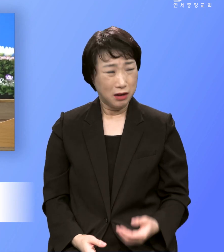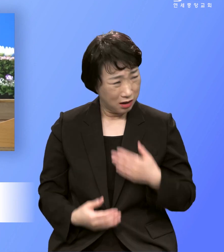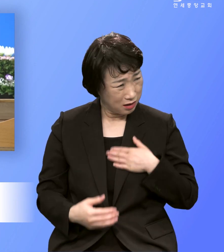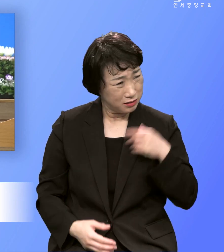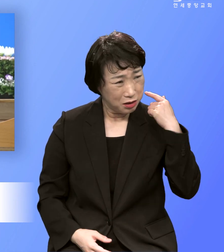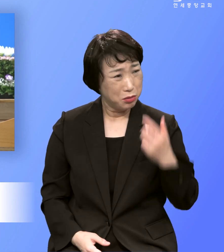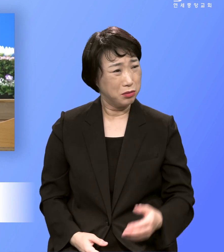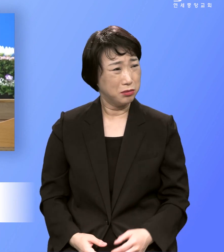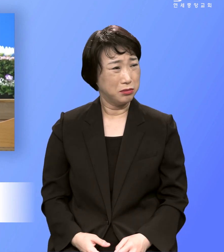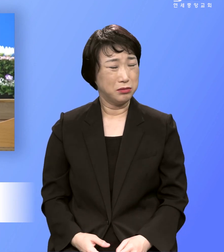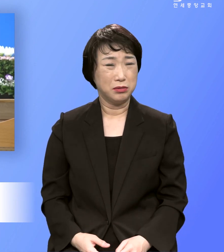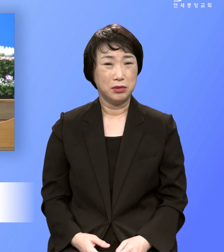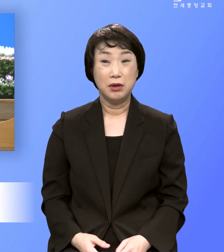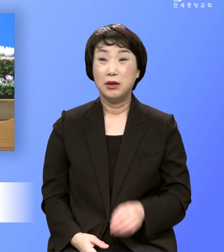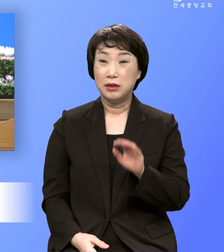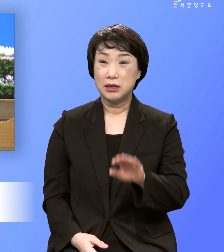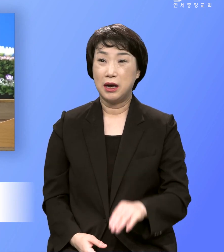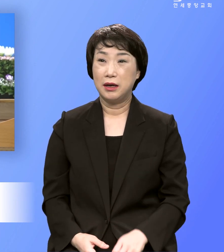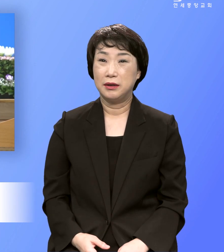그렇잖아. 자,